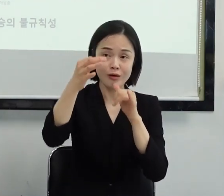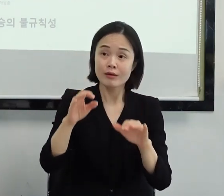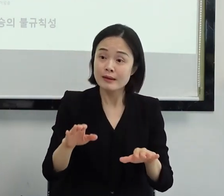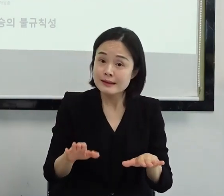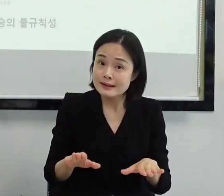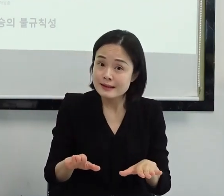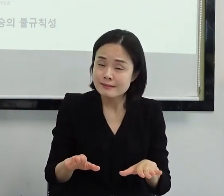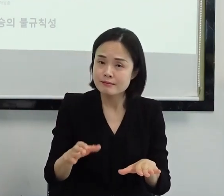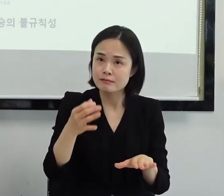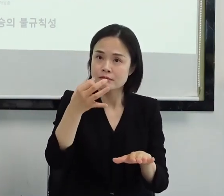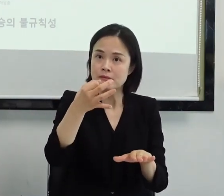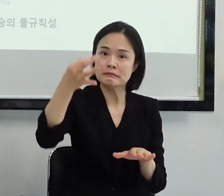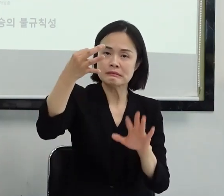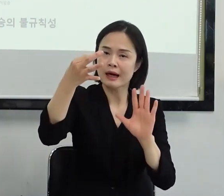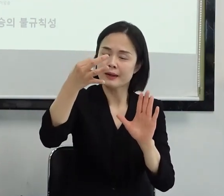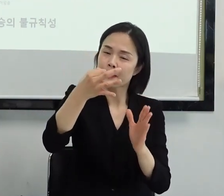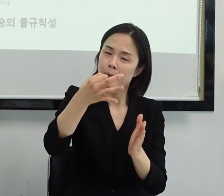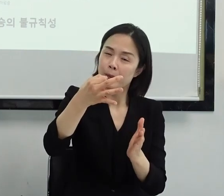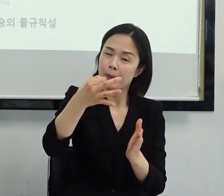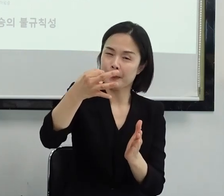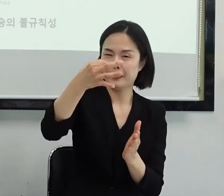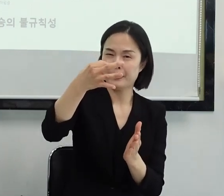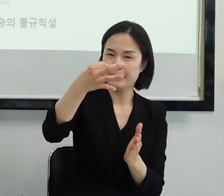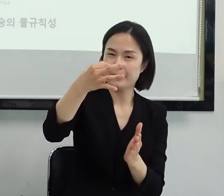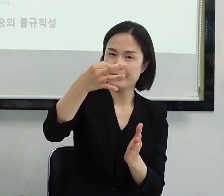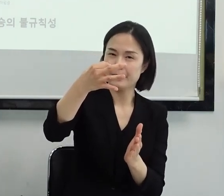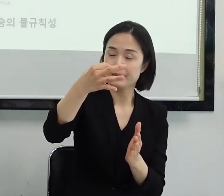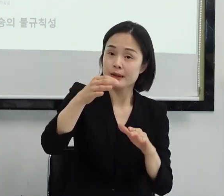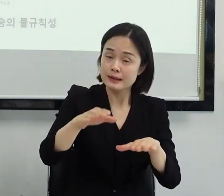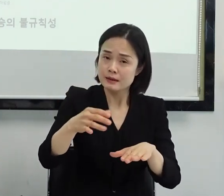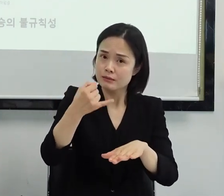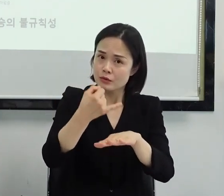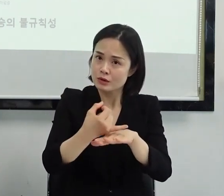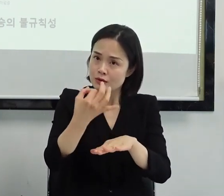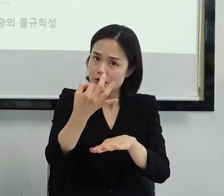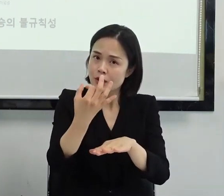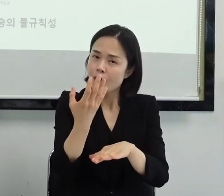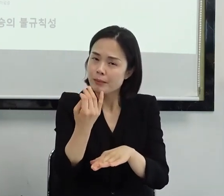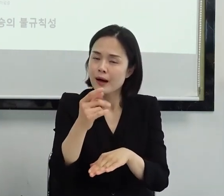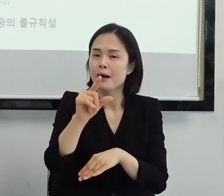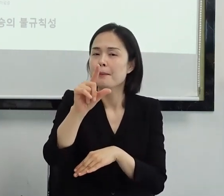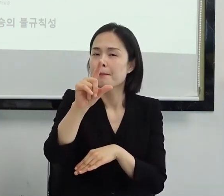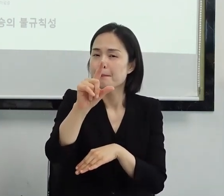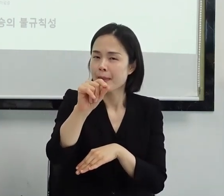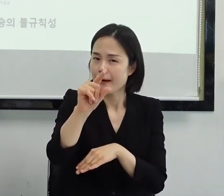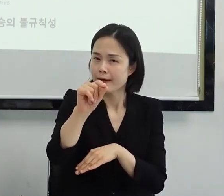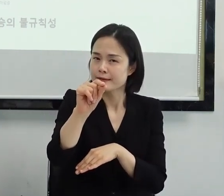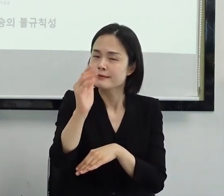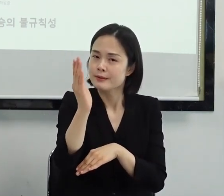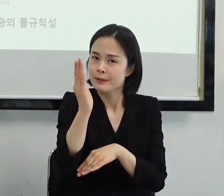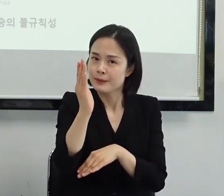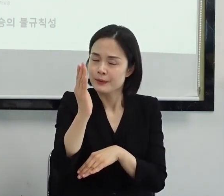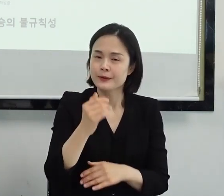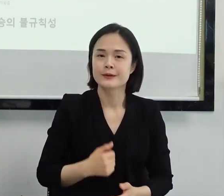이제 높진 않습니다만은 절대 수준이 거의 이제 한 10,000원 정도에 육박하고 있다. 이렇게